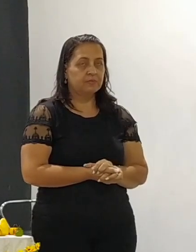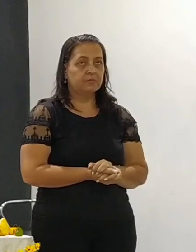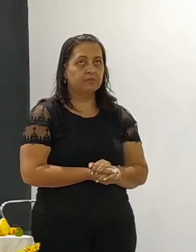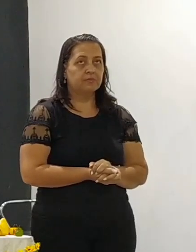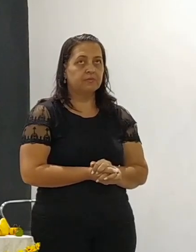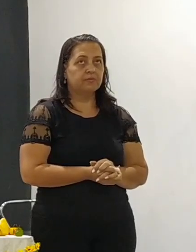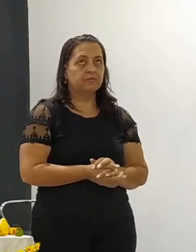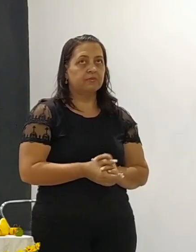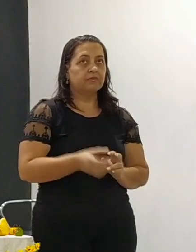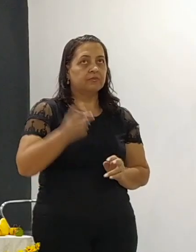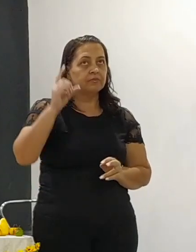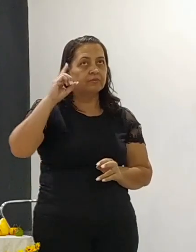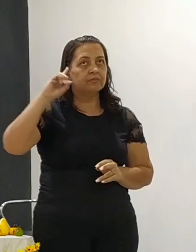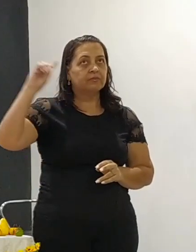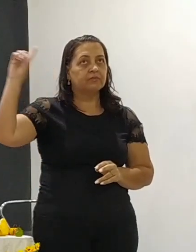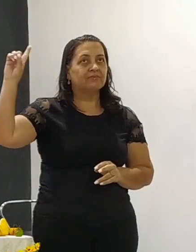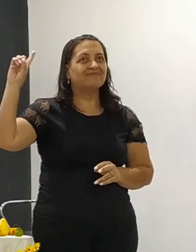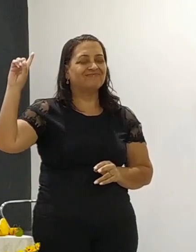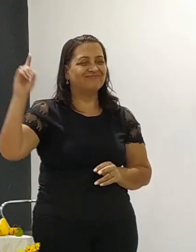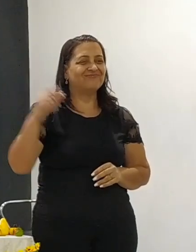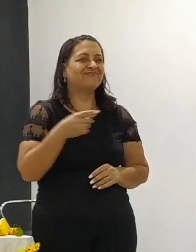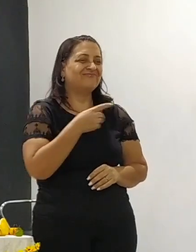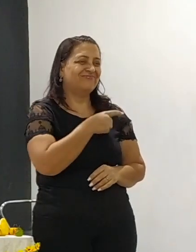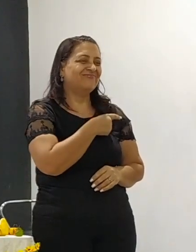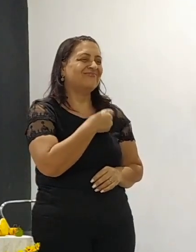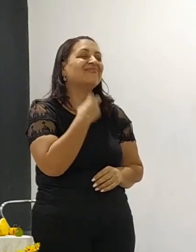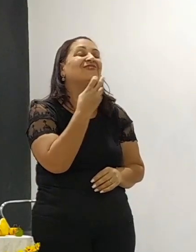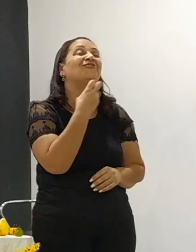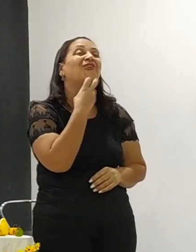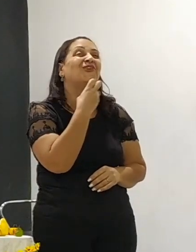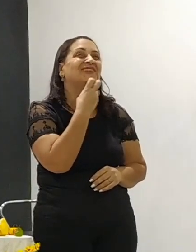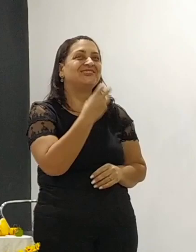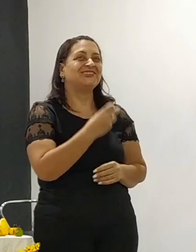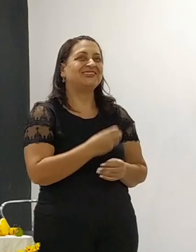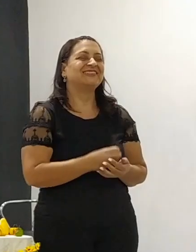Que Deus me dê voz para pregar até o final.